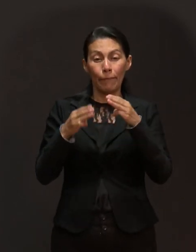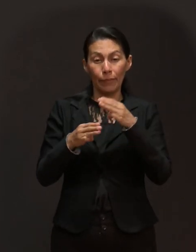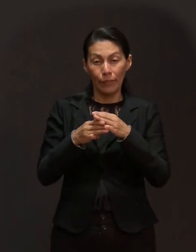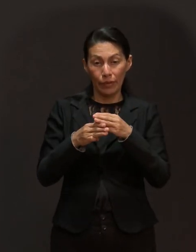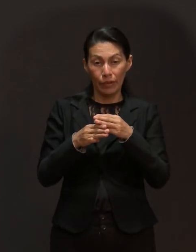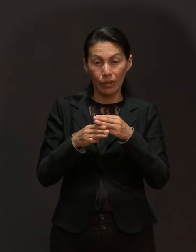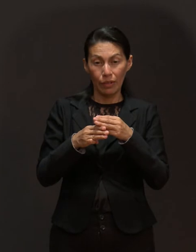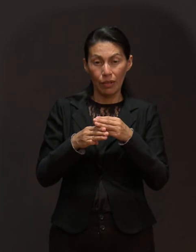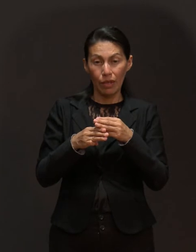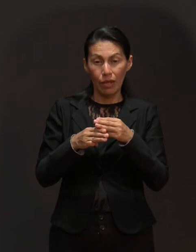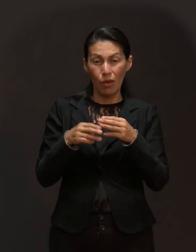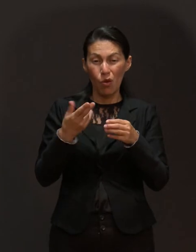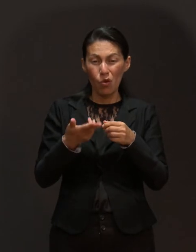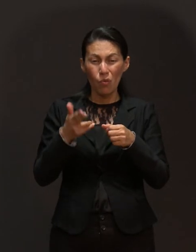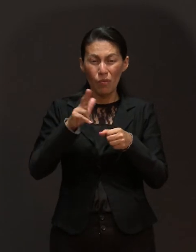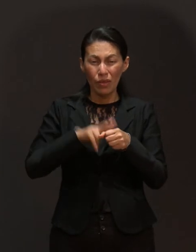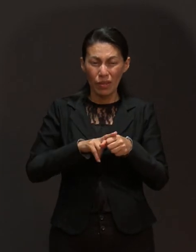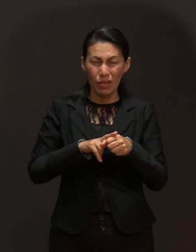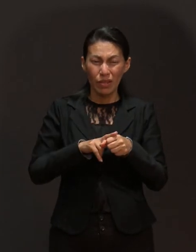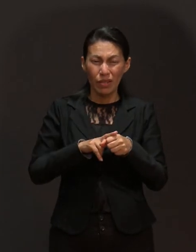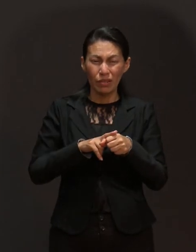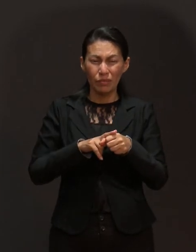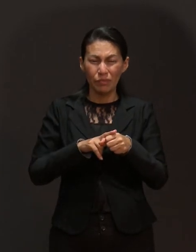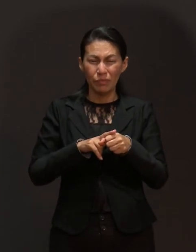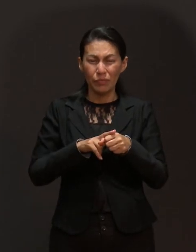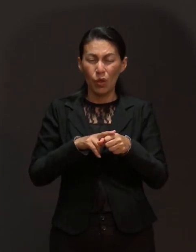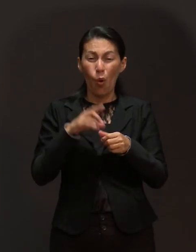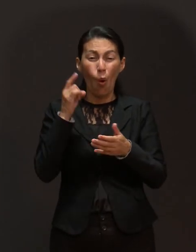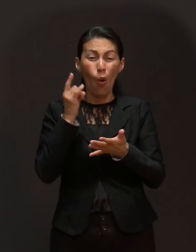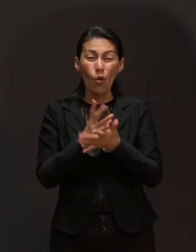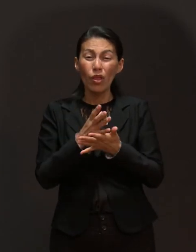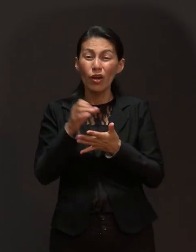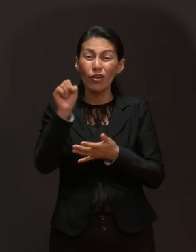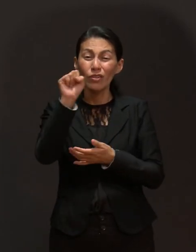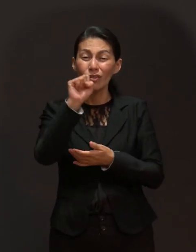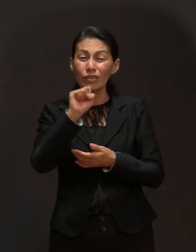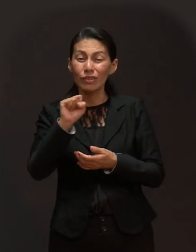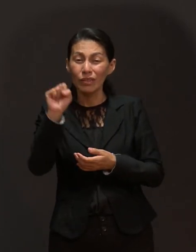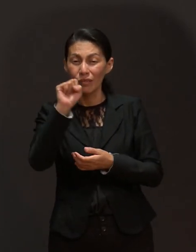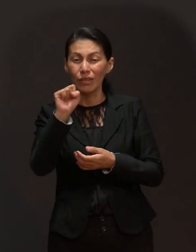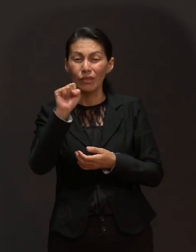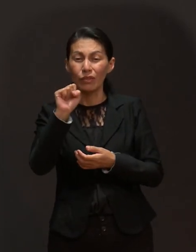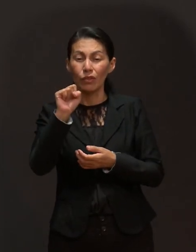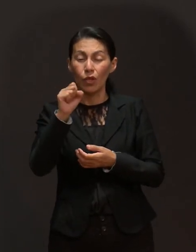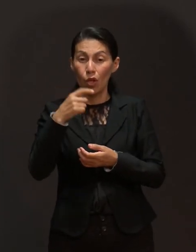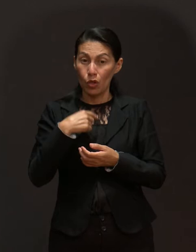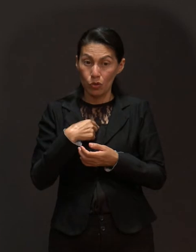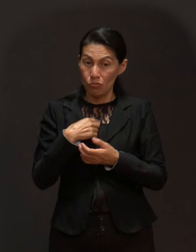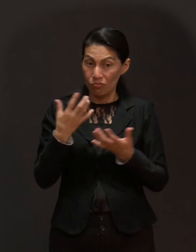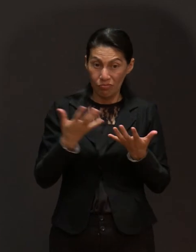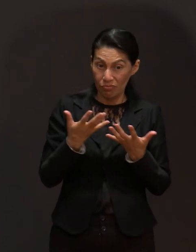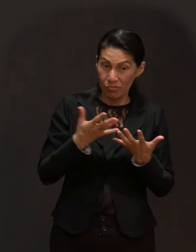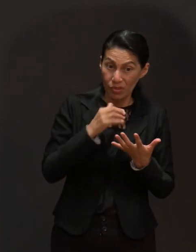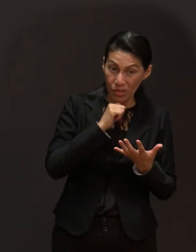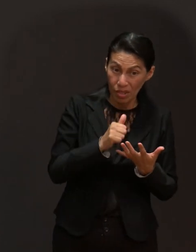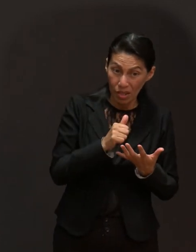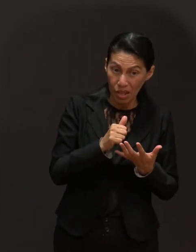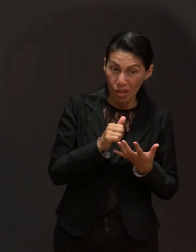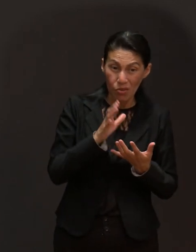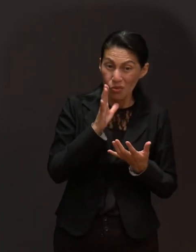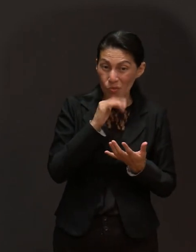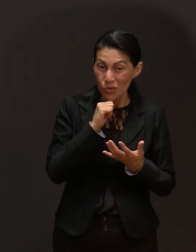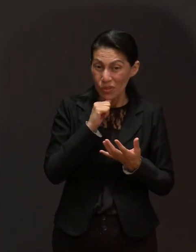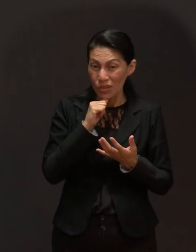hospitalaria. Haga de cuenta que esta materia solo se dictaba el sábado. Y si yo no cursaba esta materia,